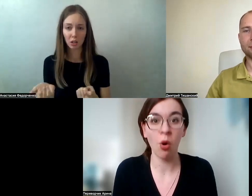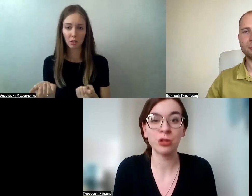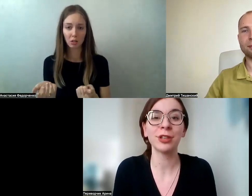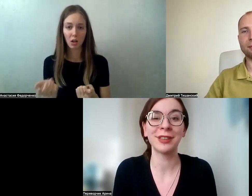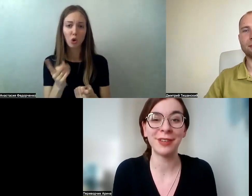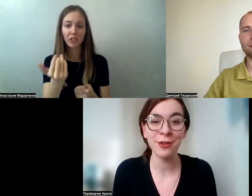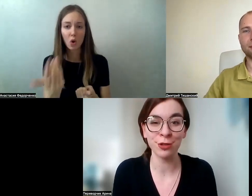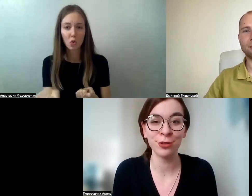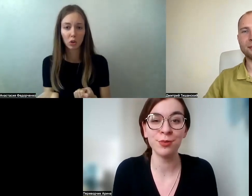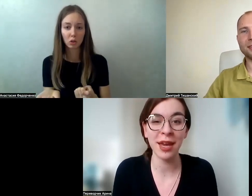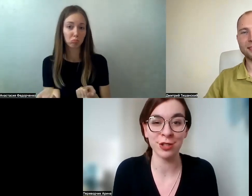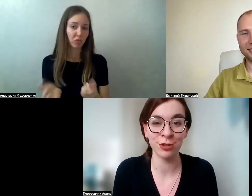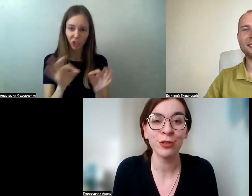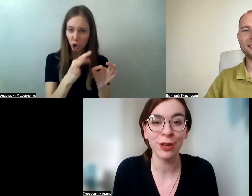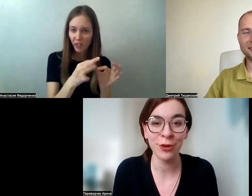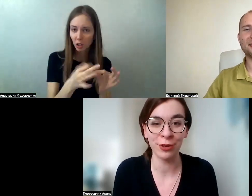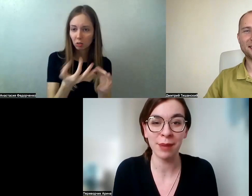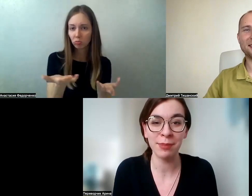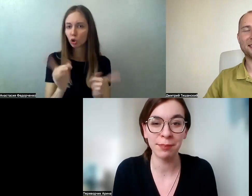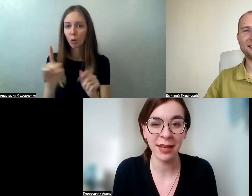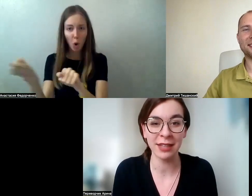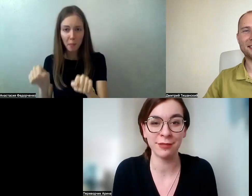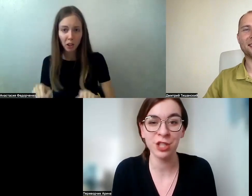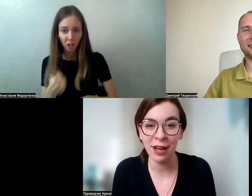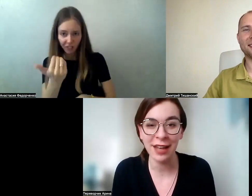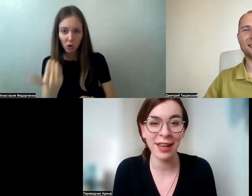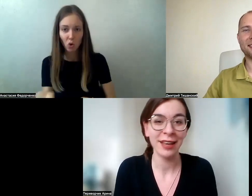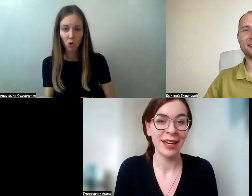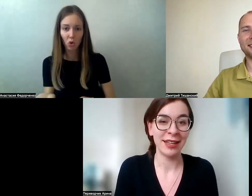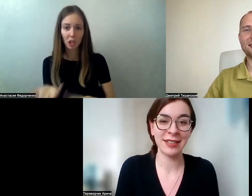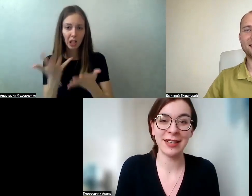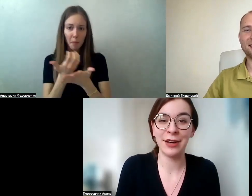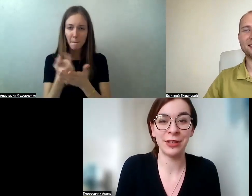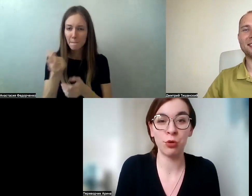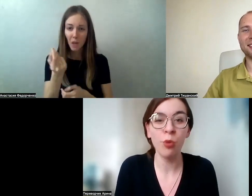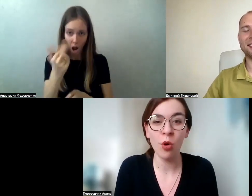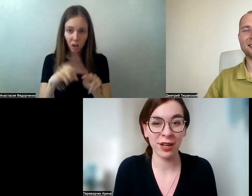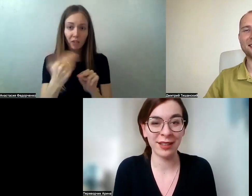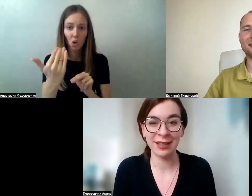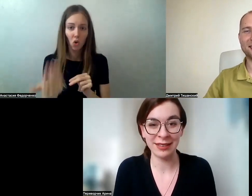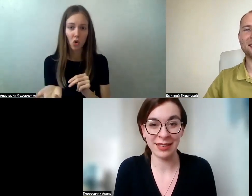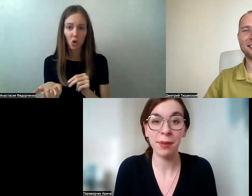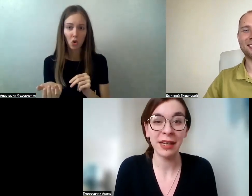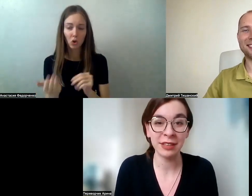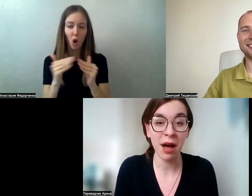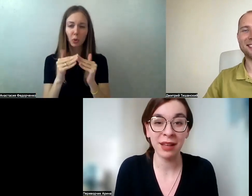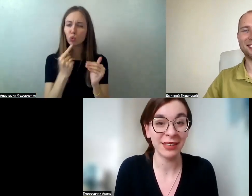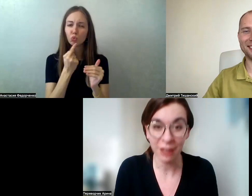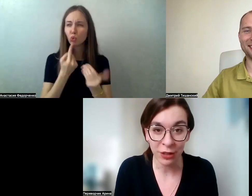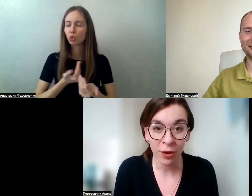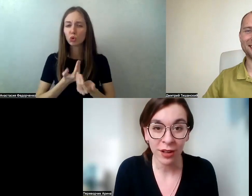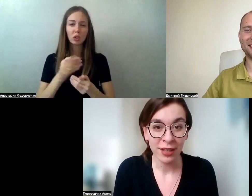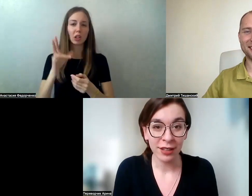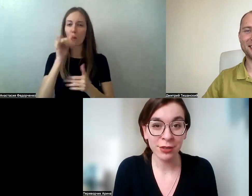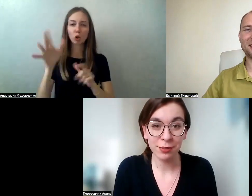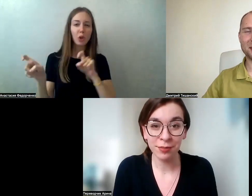получилось, ну, а что тогда твое, что ты умеешь, что твое, как бы это понять, вышивание, я не знаю, уборка, зарабатывать мало, это